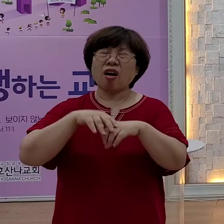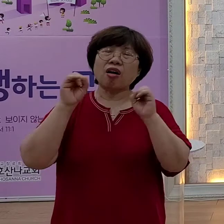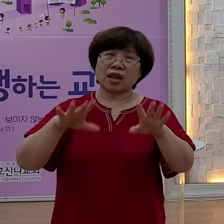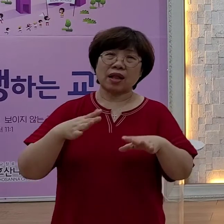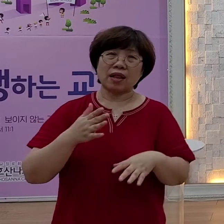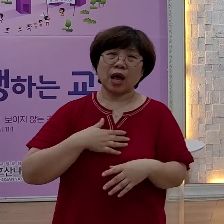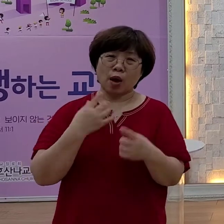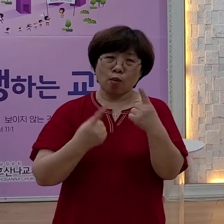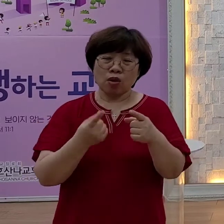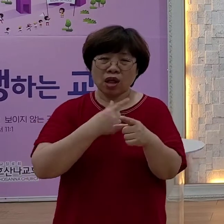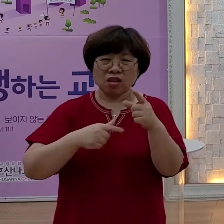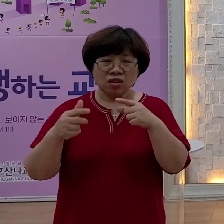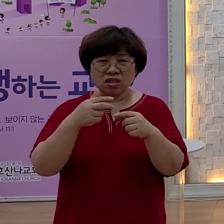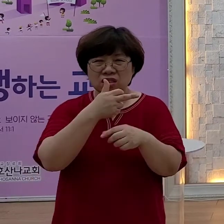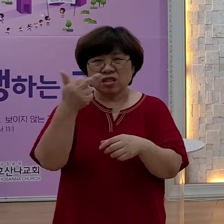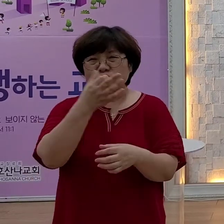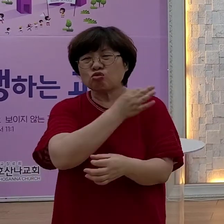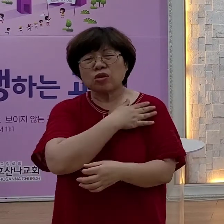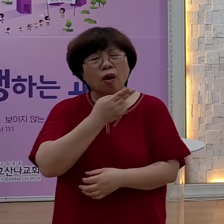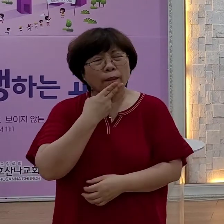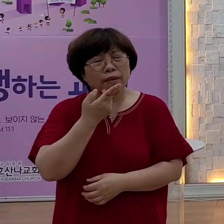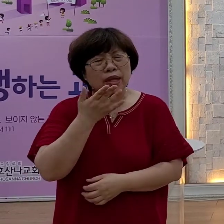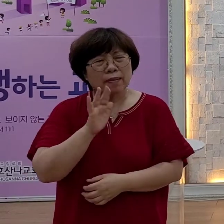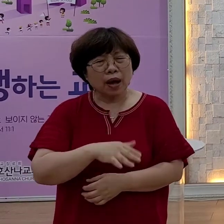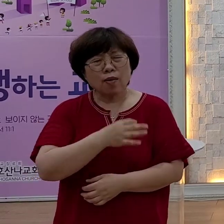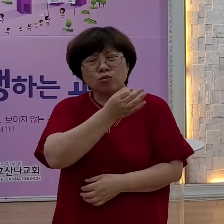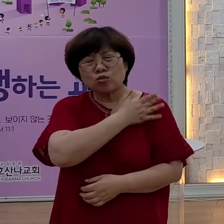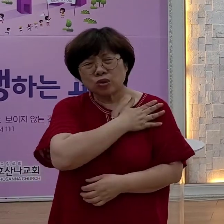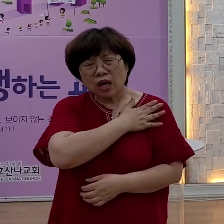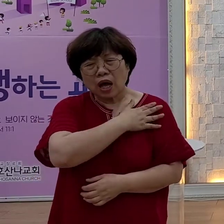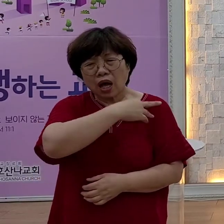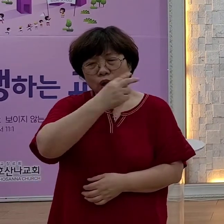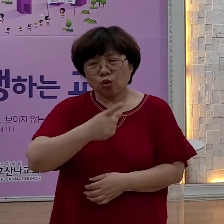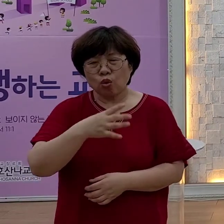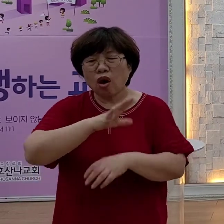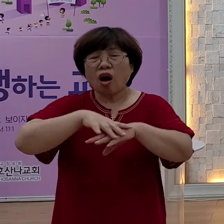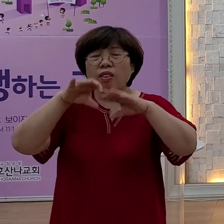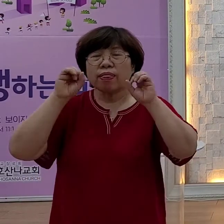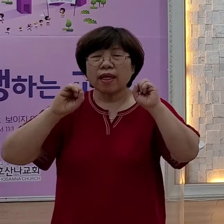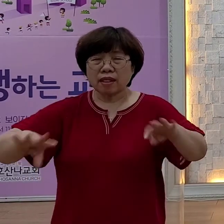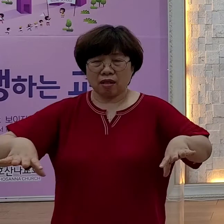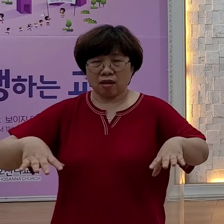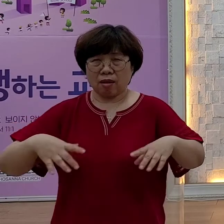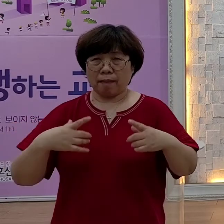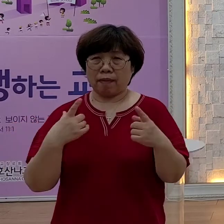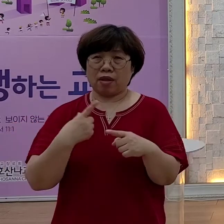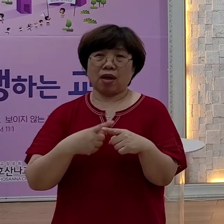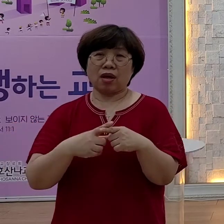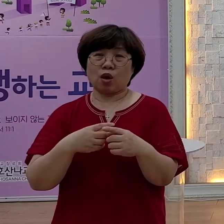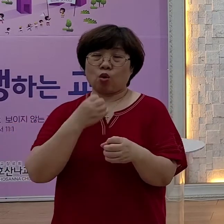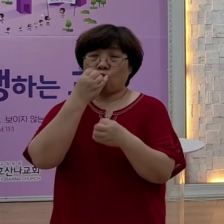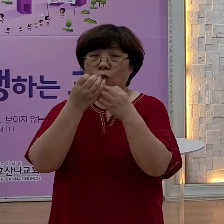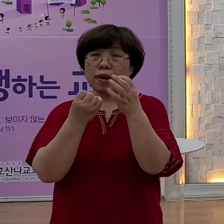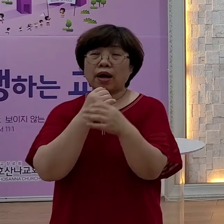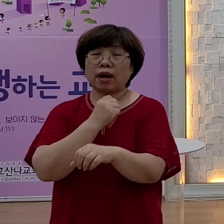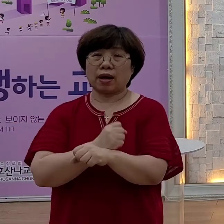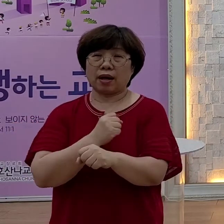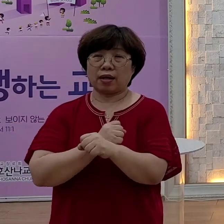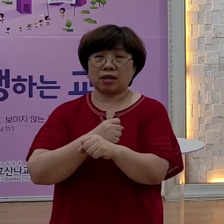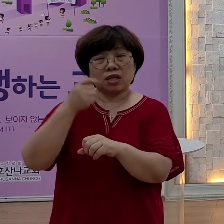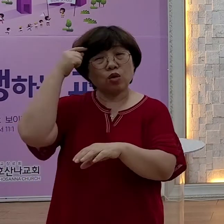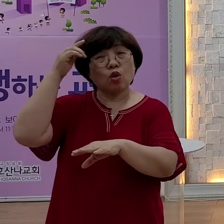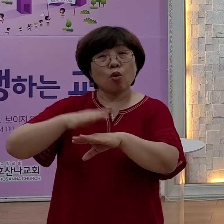더 부귀영화를 누리는 사람이 어디 있느냐. 다 헛되고 헛되다. 이랬던 사람이 오늘